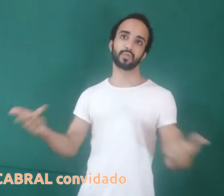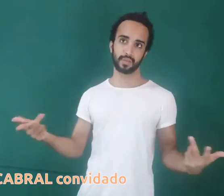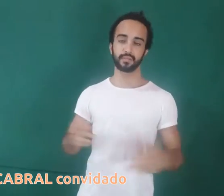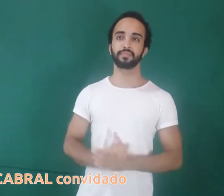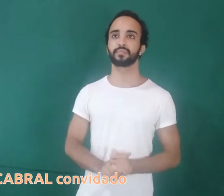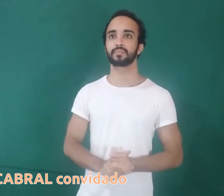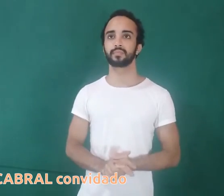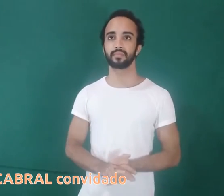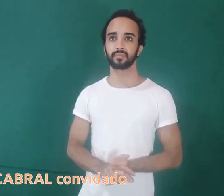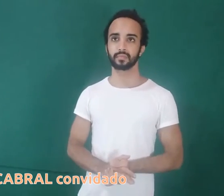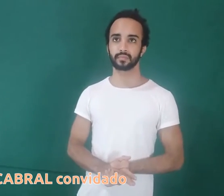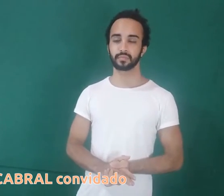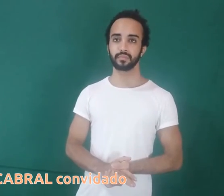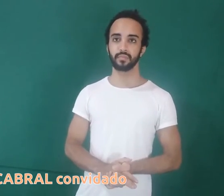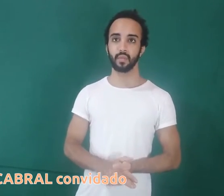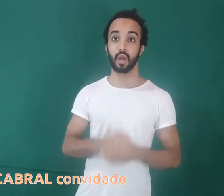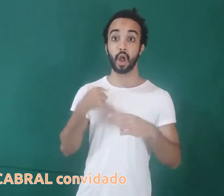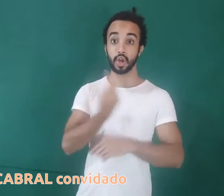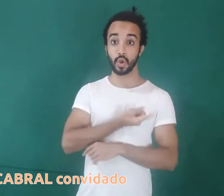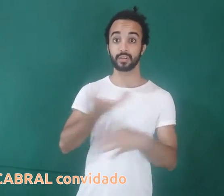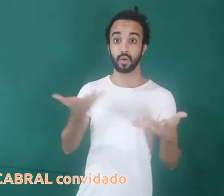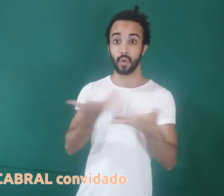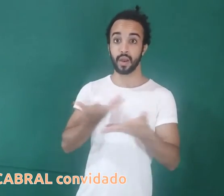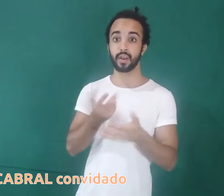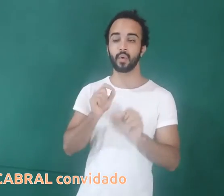pra gente que chegou na internet quando tudo era mato,